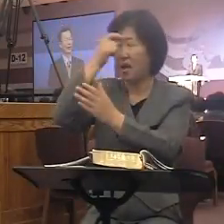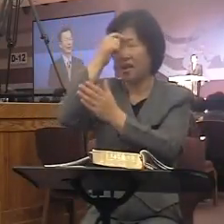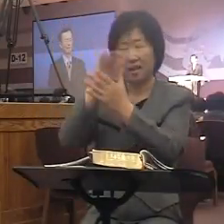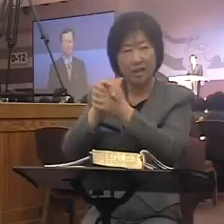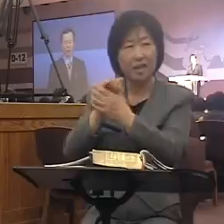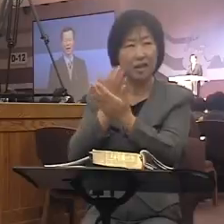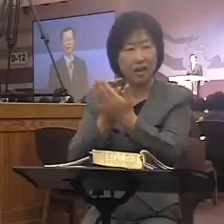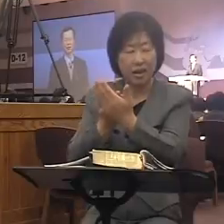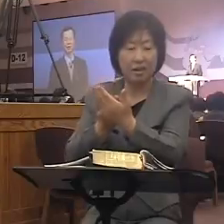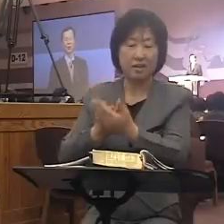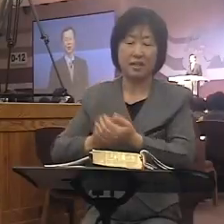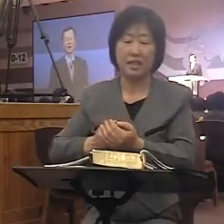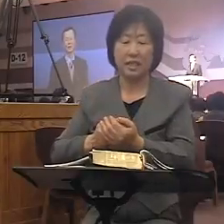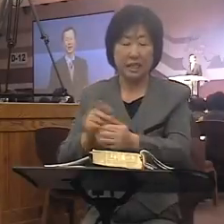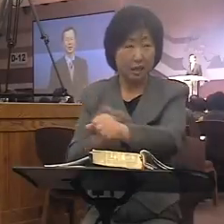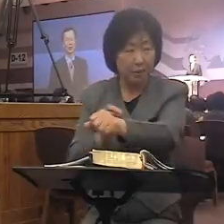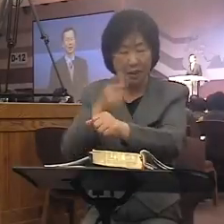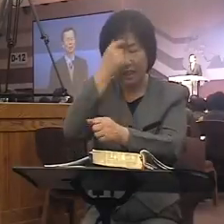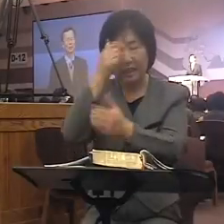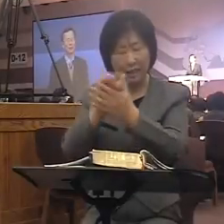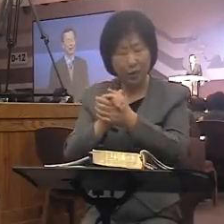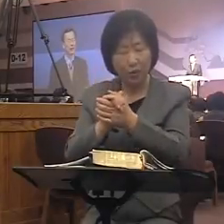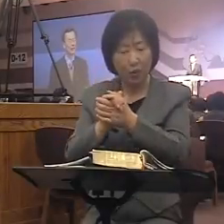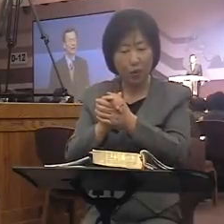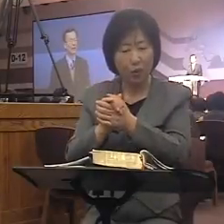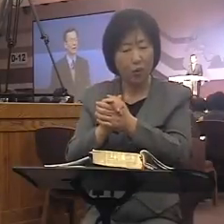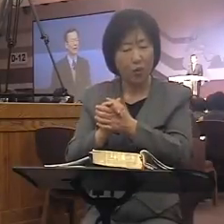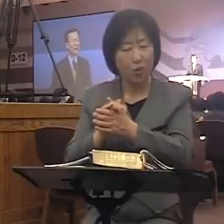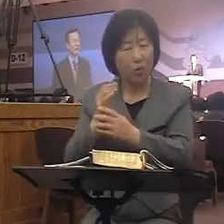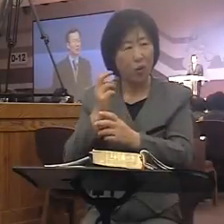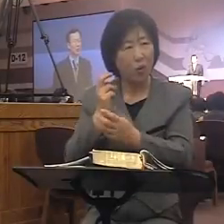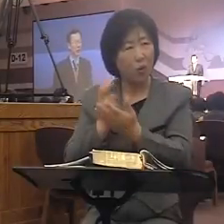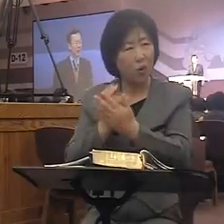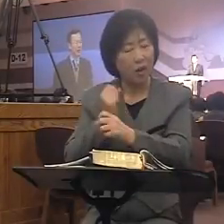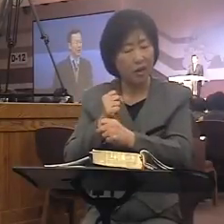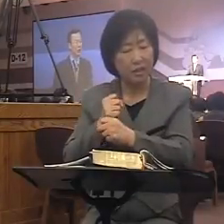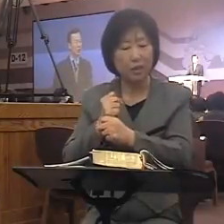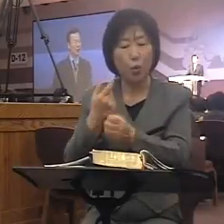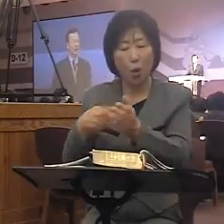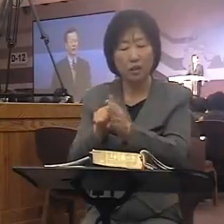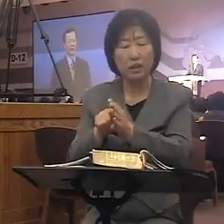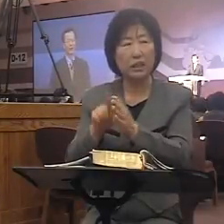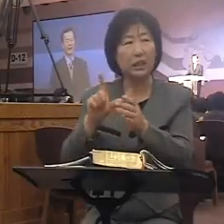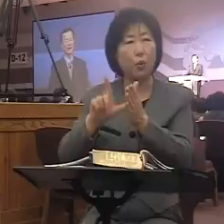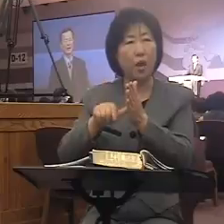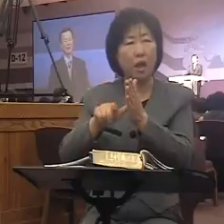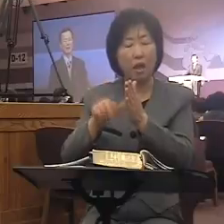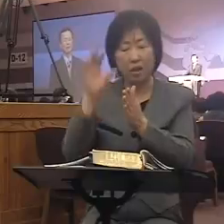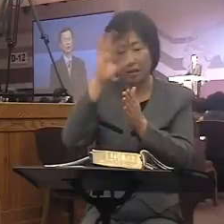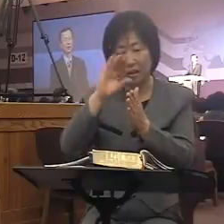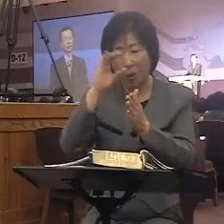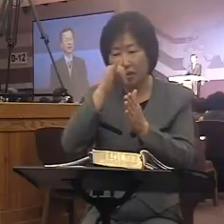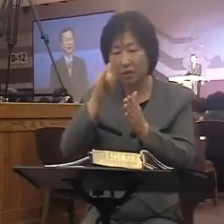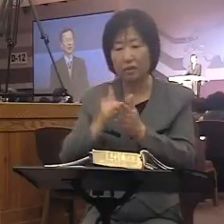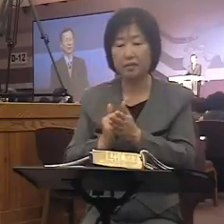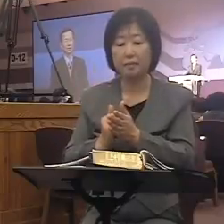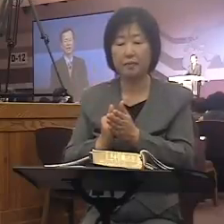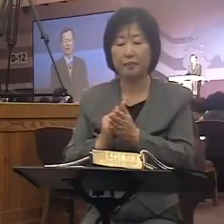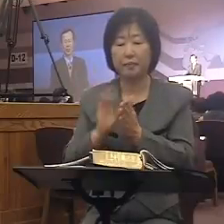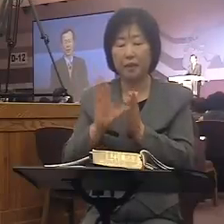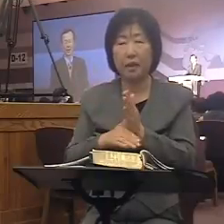이제 특별한 기도의 계기를 삼기 위해 좀 기회를 찾고 있었는데, 마침 그때